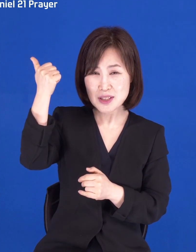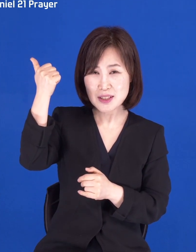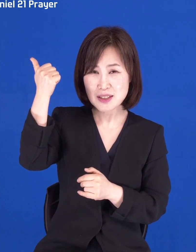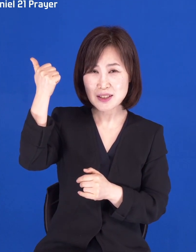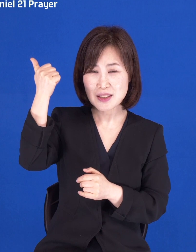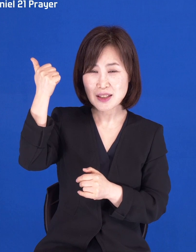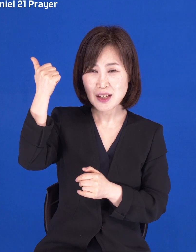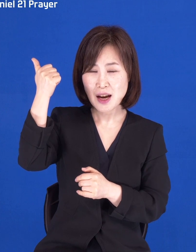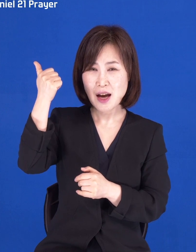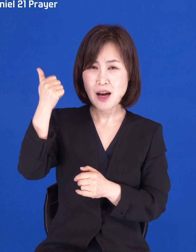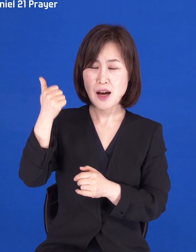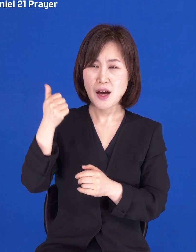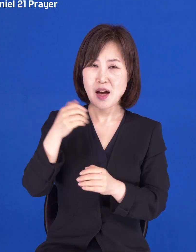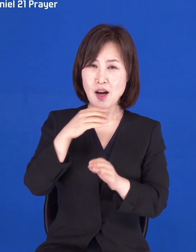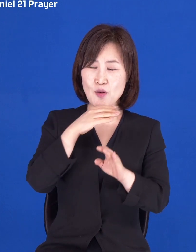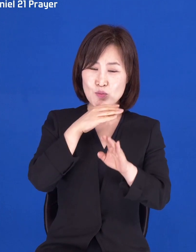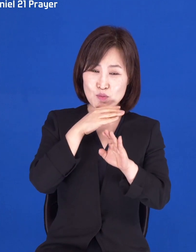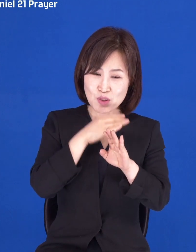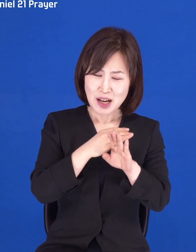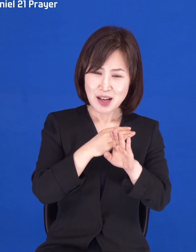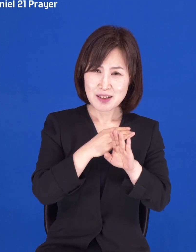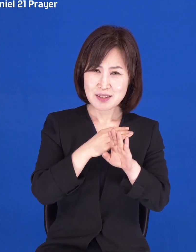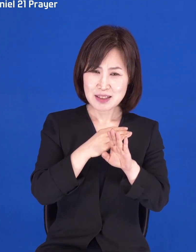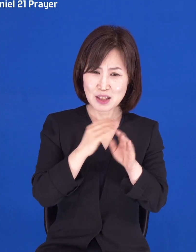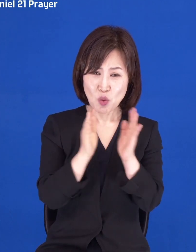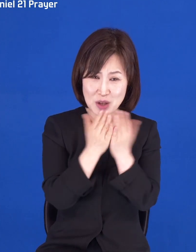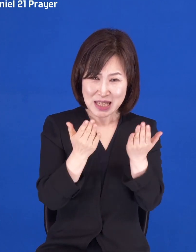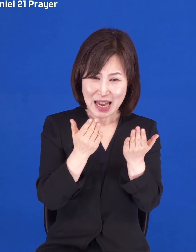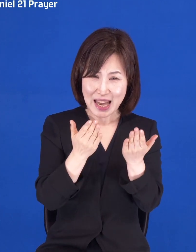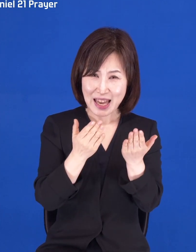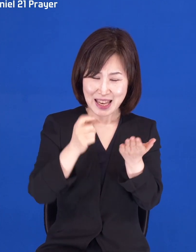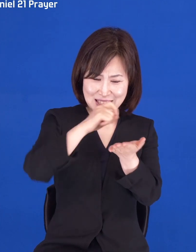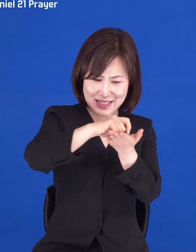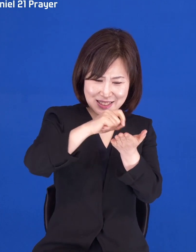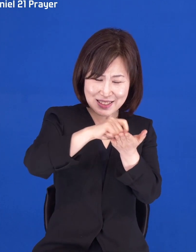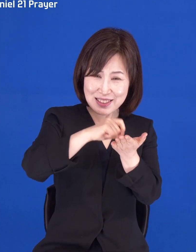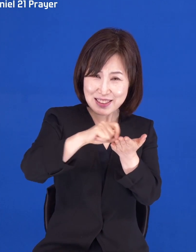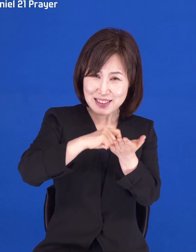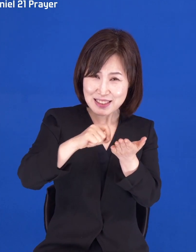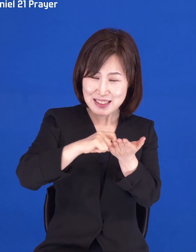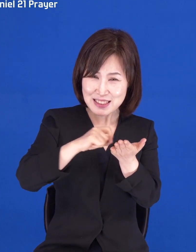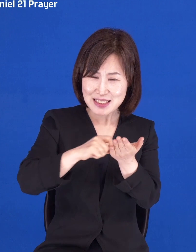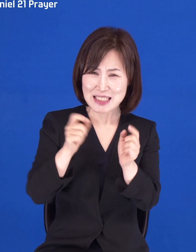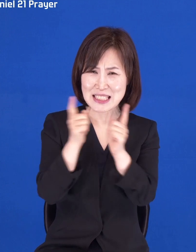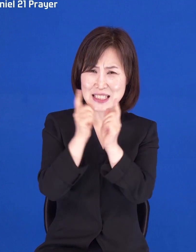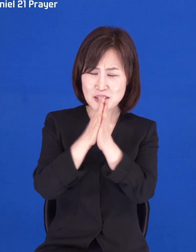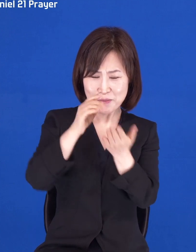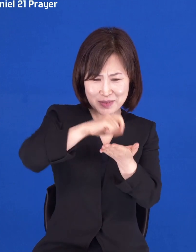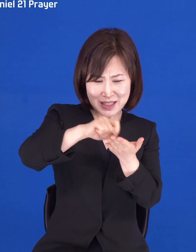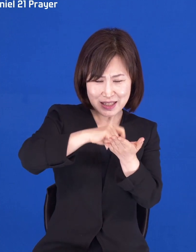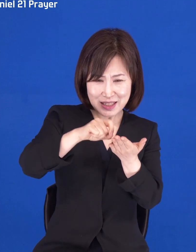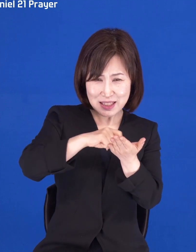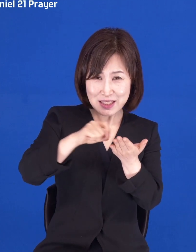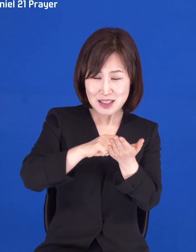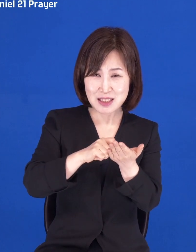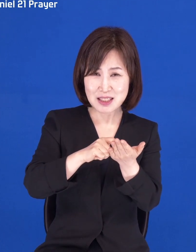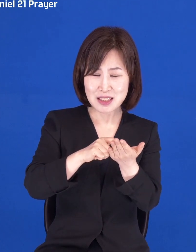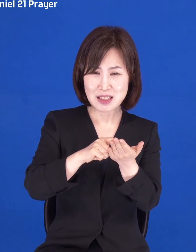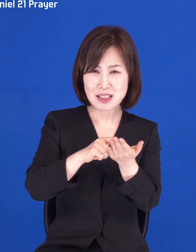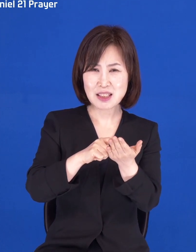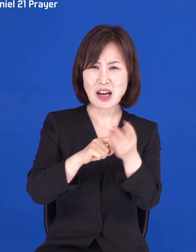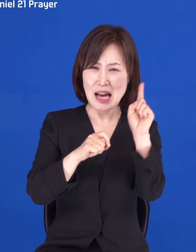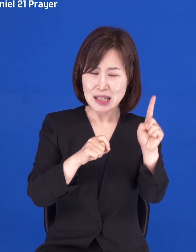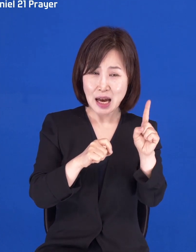성경책을 북한 하얀 공책에 다 손으로 필사하셨는데 그 필사한 성경책을 놓고